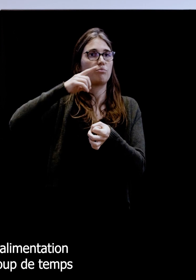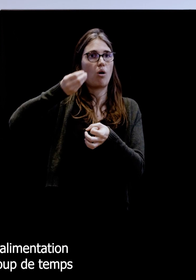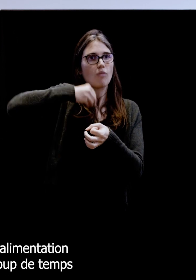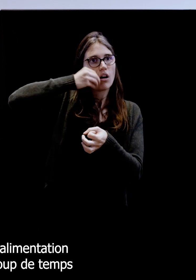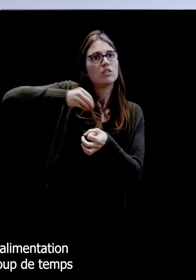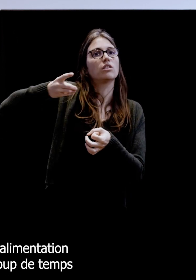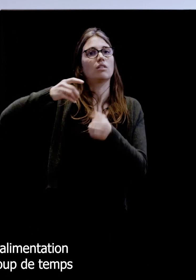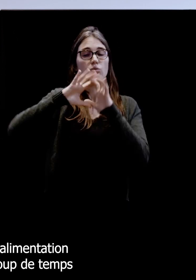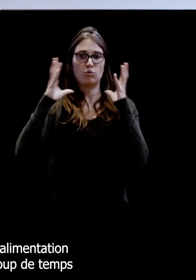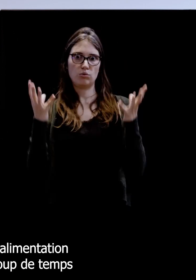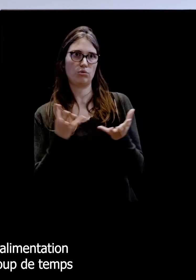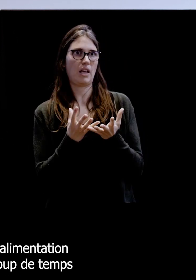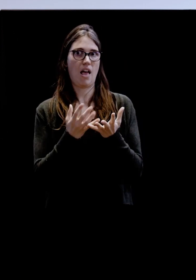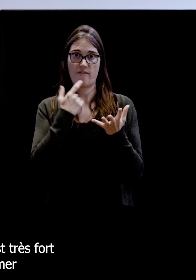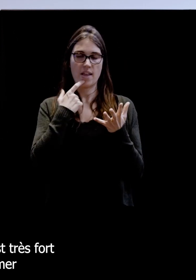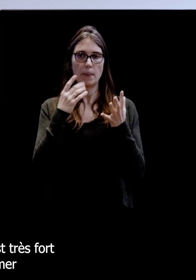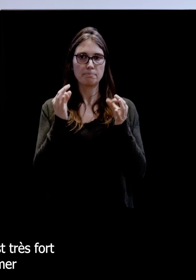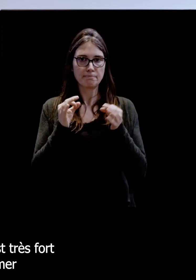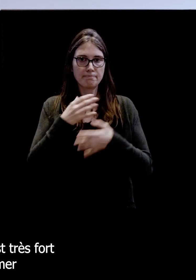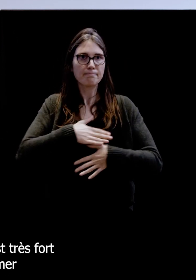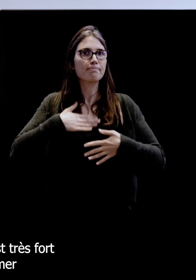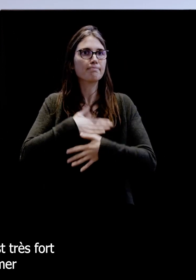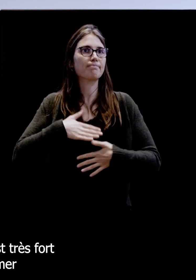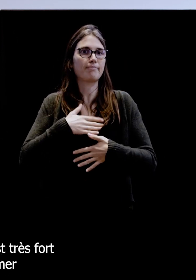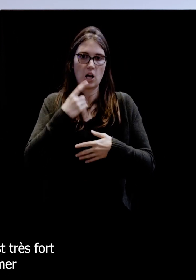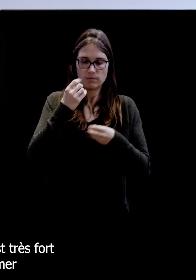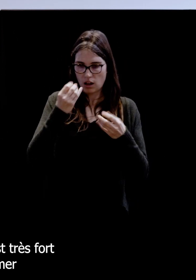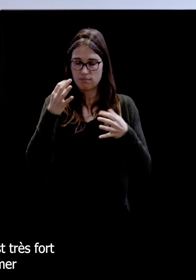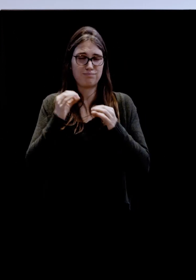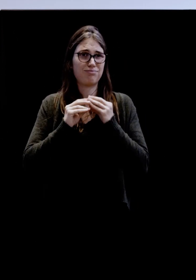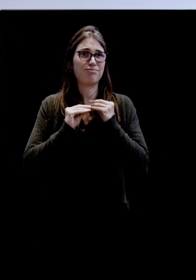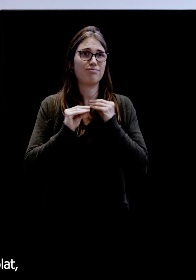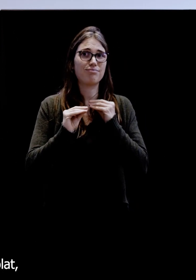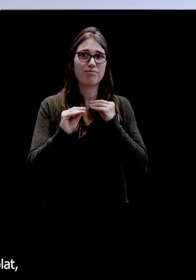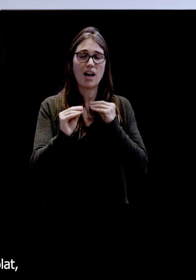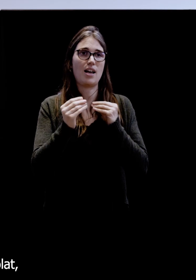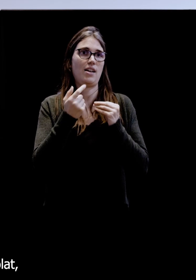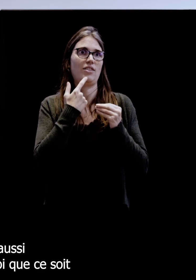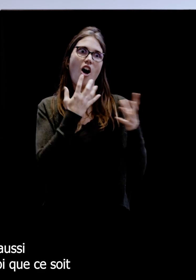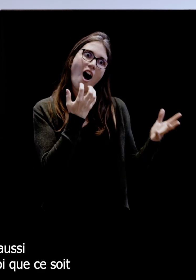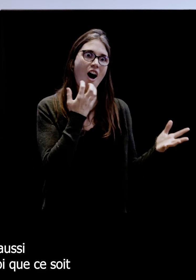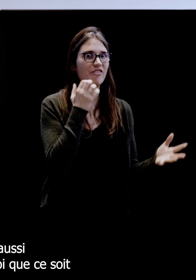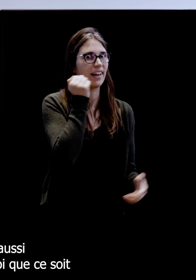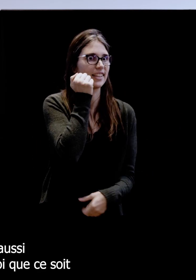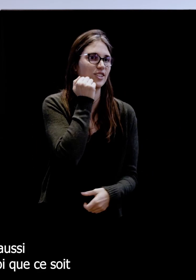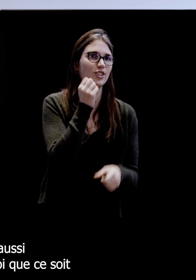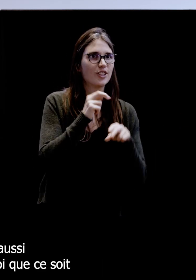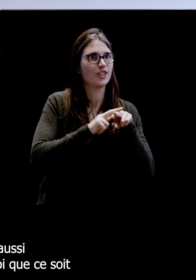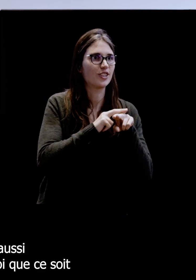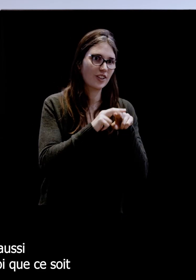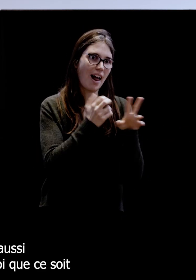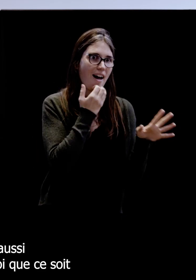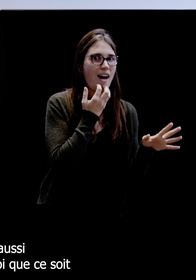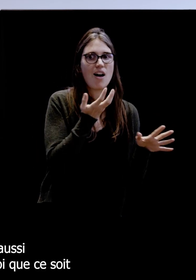l'alimentation, elle est négative pendant beaucoup de temps, et le système limbique, il est très fort pour vous faire aimer le gâteau au chocolat, mais il est très fort aussi pour vous